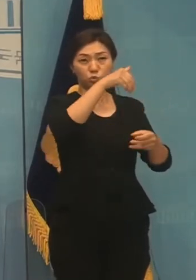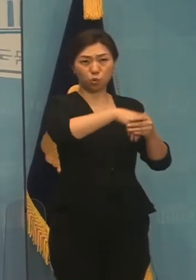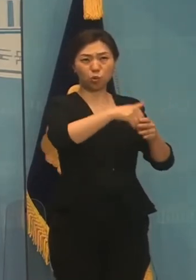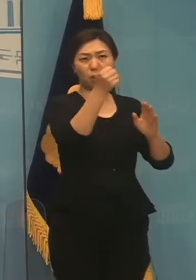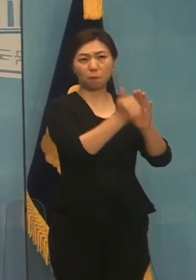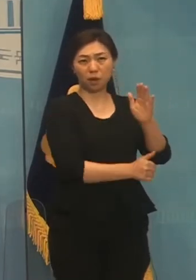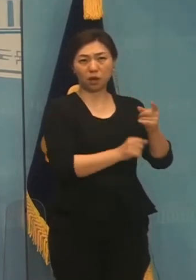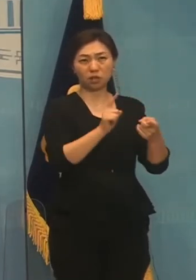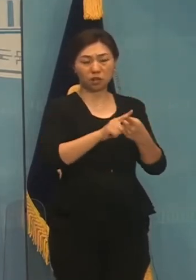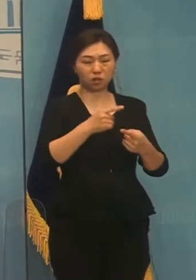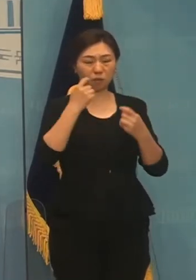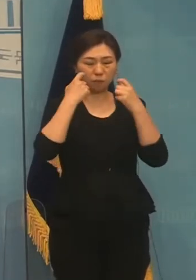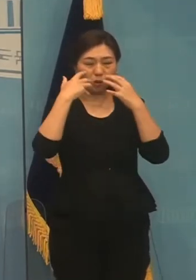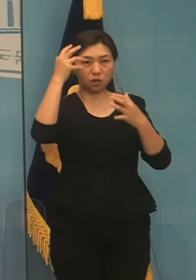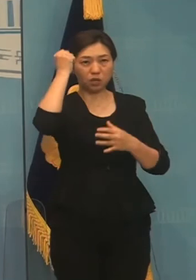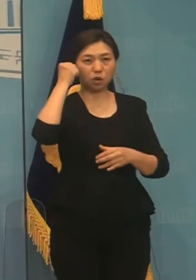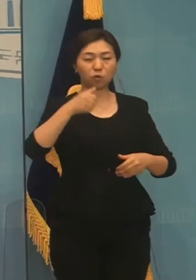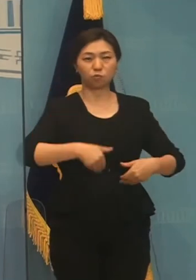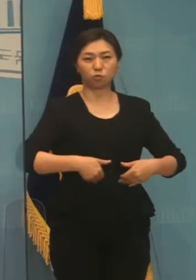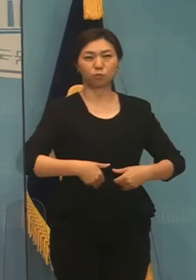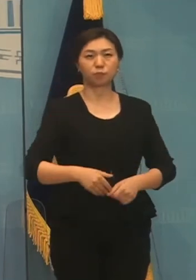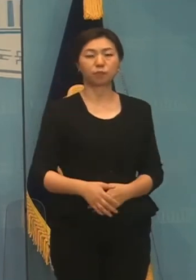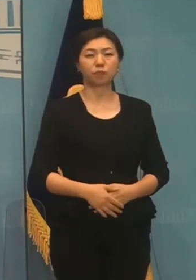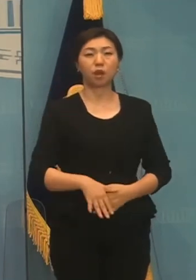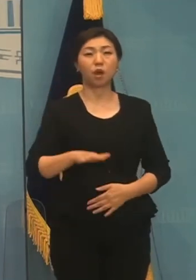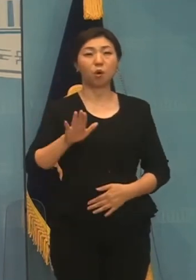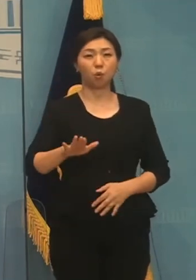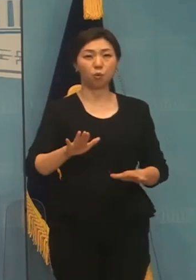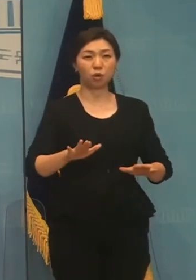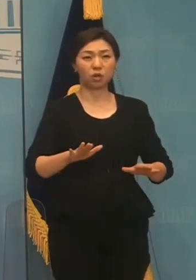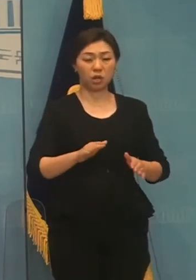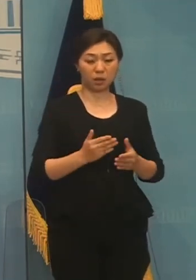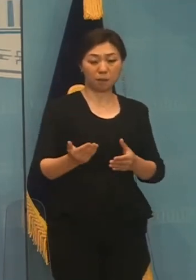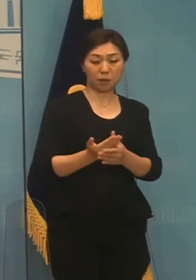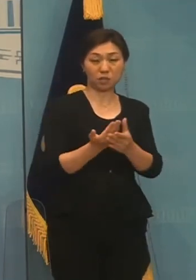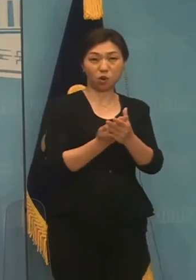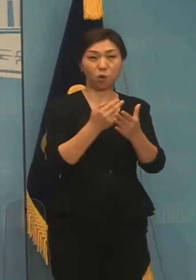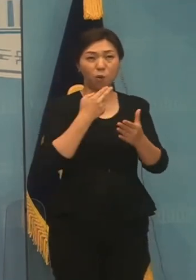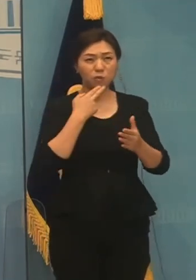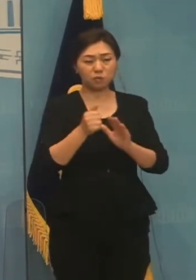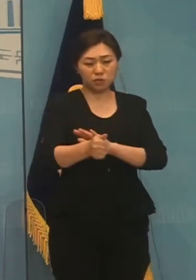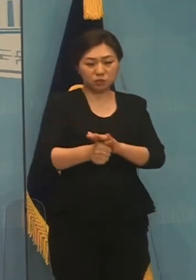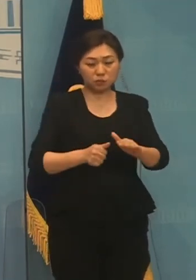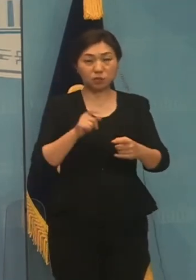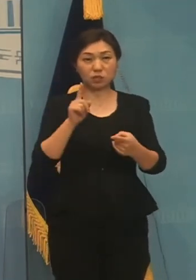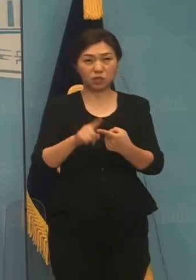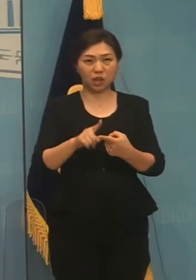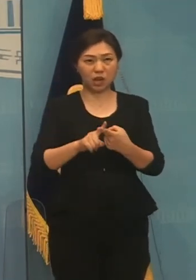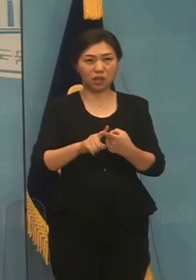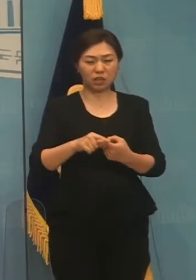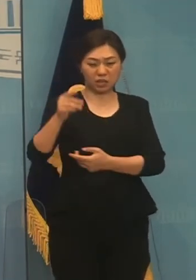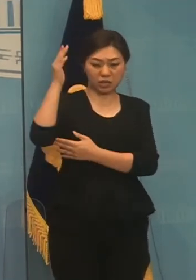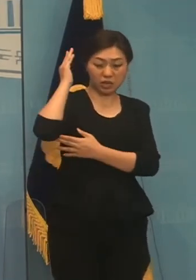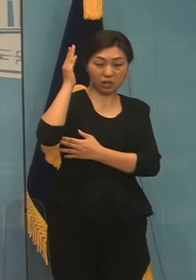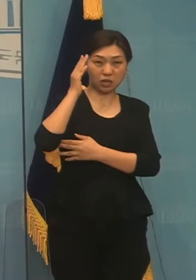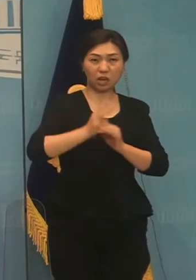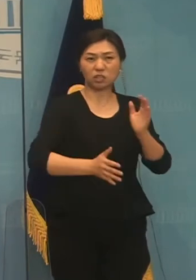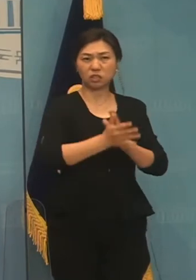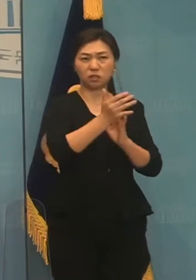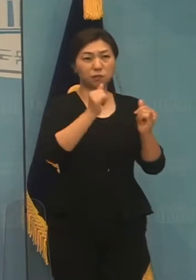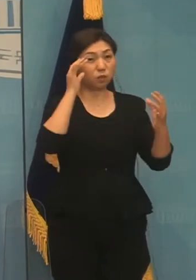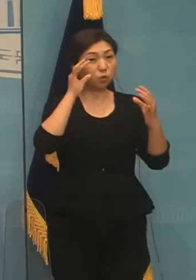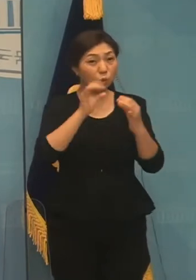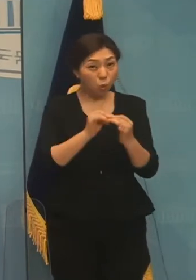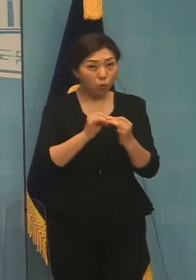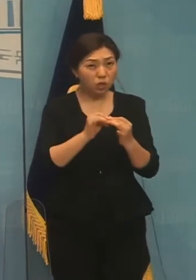도태될 것입니다라는 오늘 송영길 대표의 일성이 시민들의 동의를 얻으려면 누구를 위한 변화이고